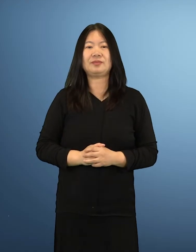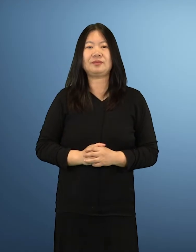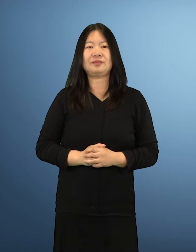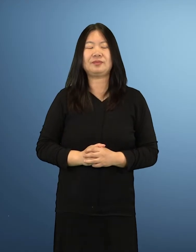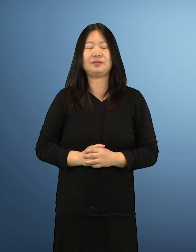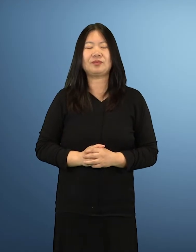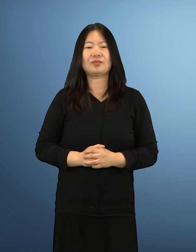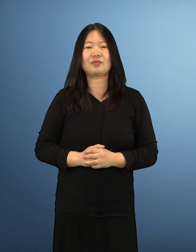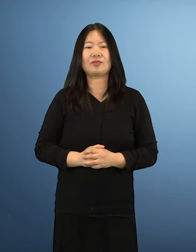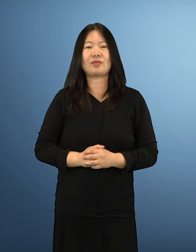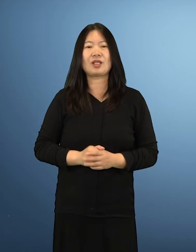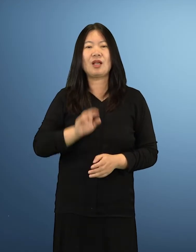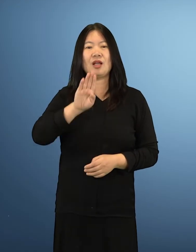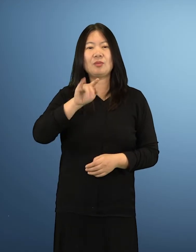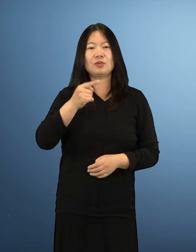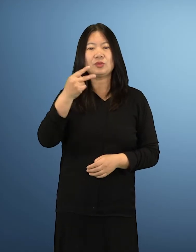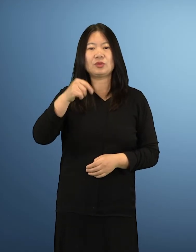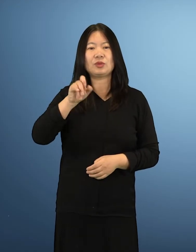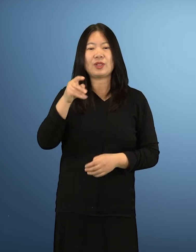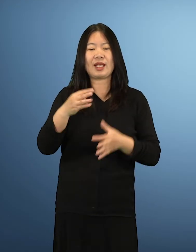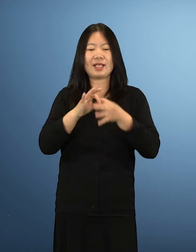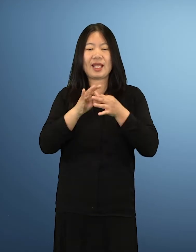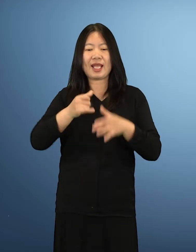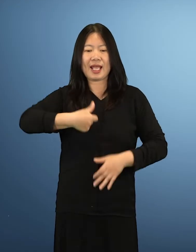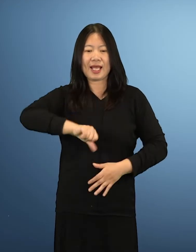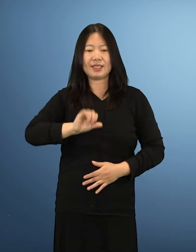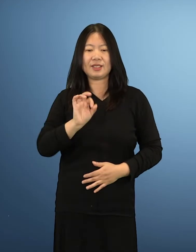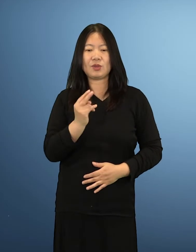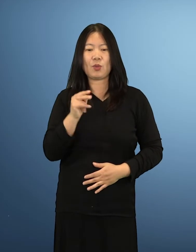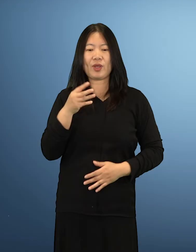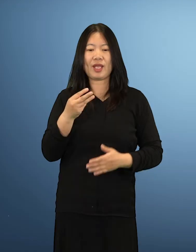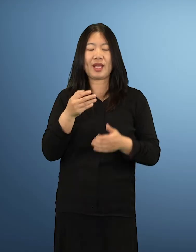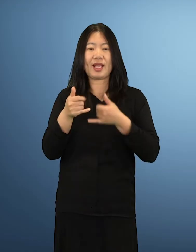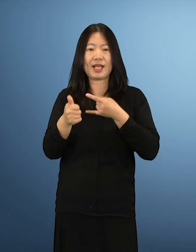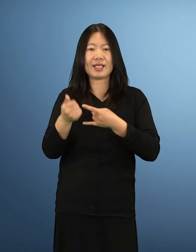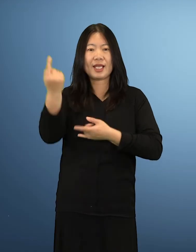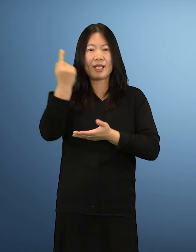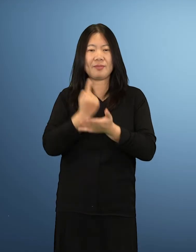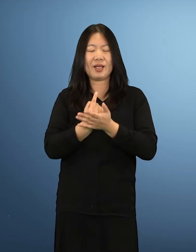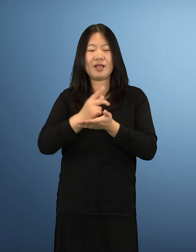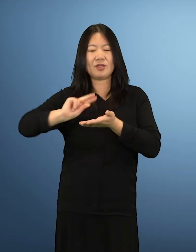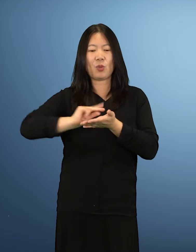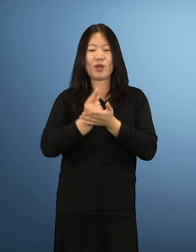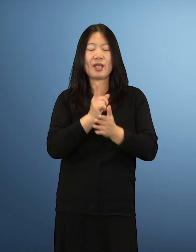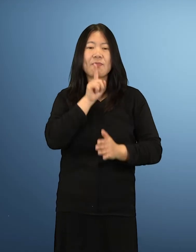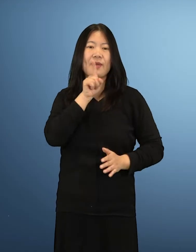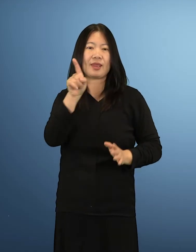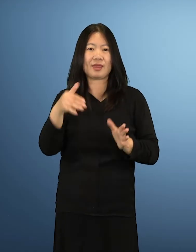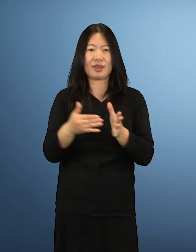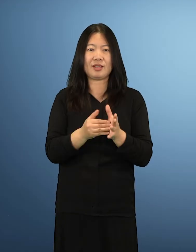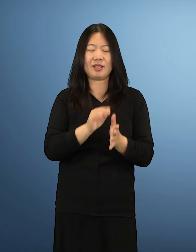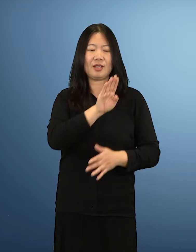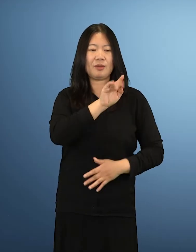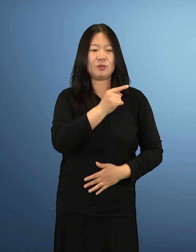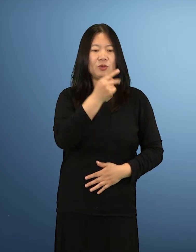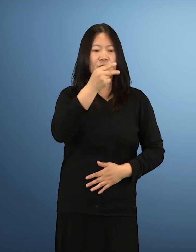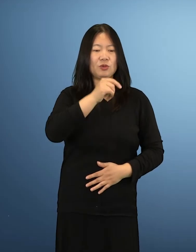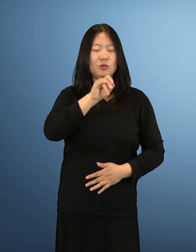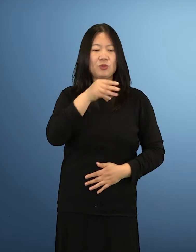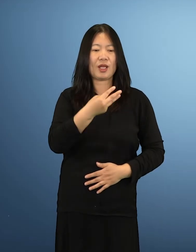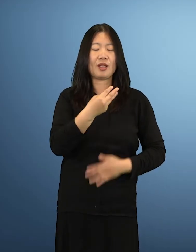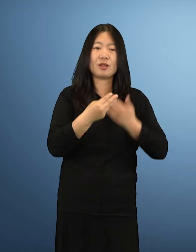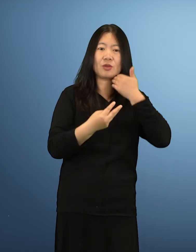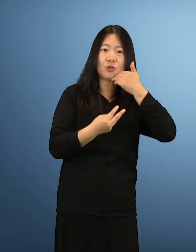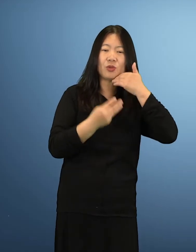해요. 부두엘의 아들 요엘에게 임한 여호와의 말씀이라. 이 부두엘이라는 말은